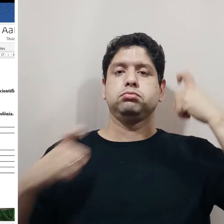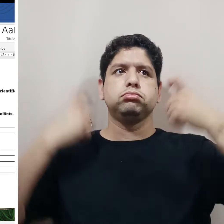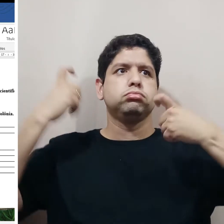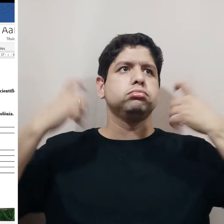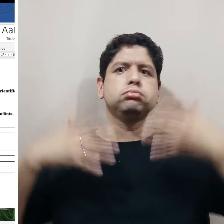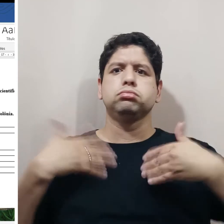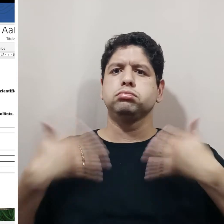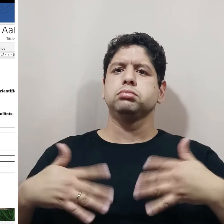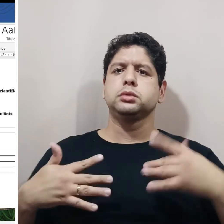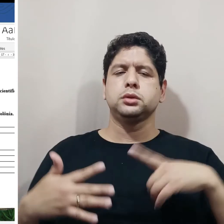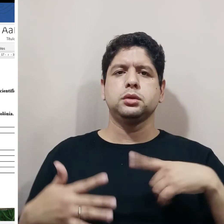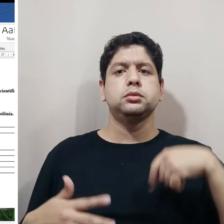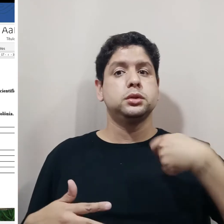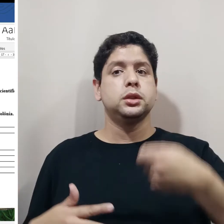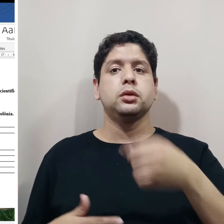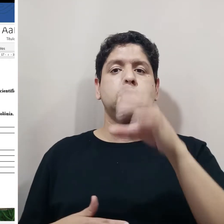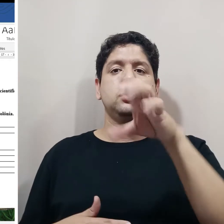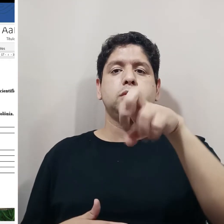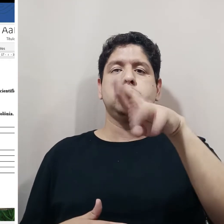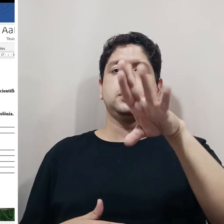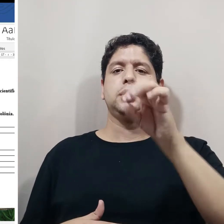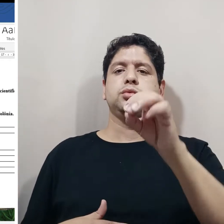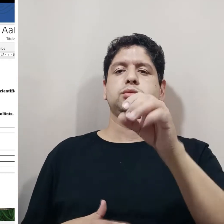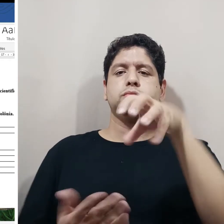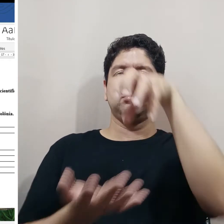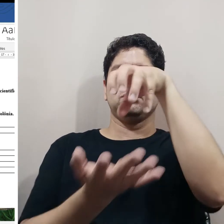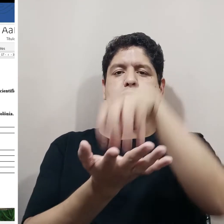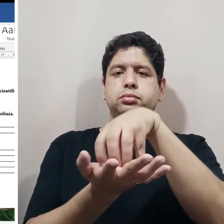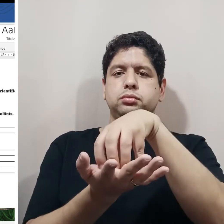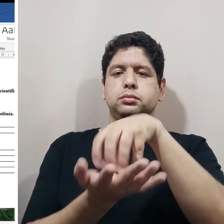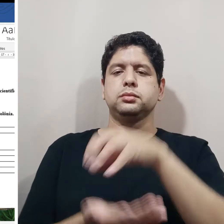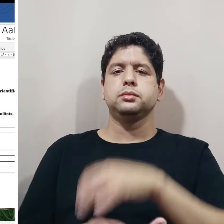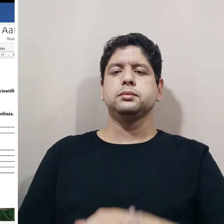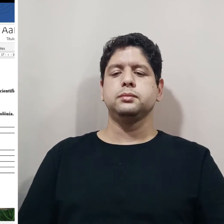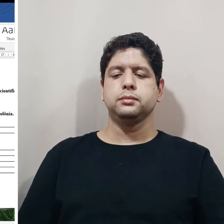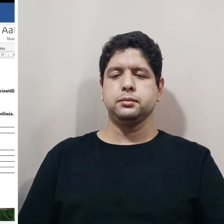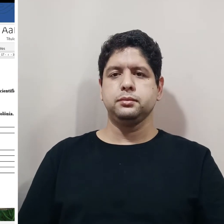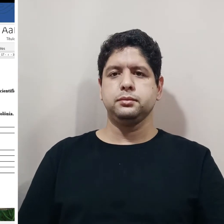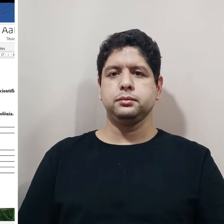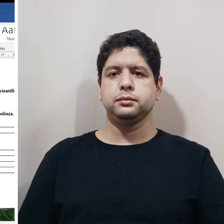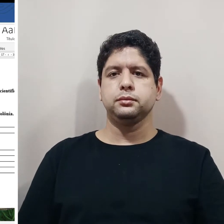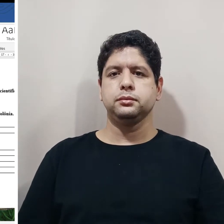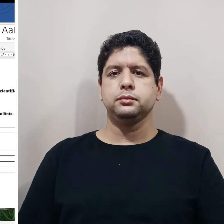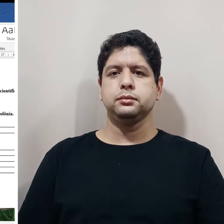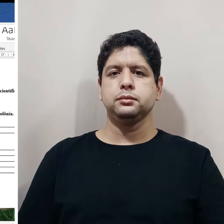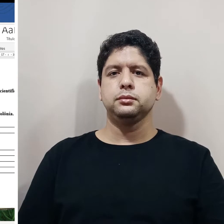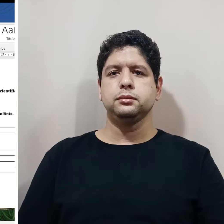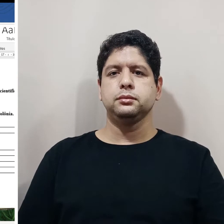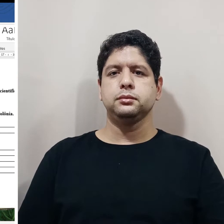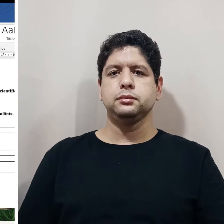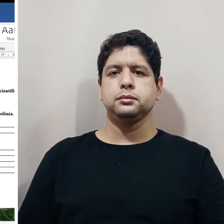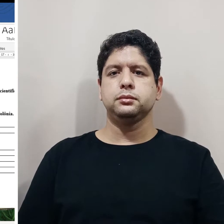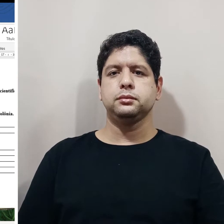né, das preocupações desse novo tempo, né?